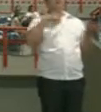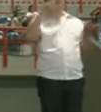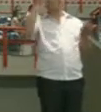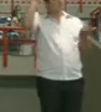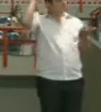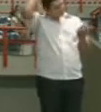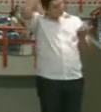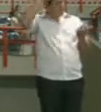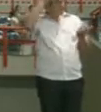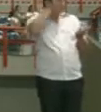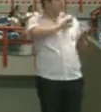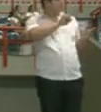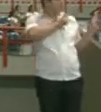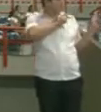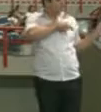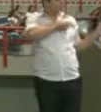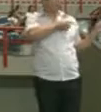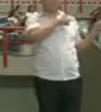nome.